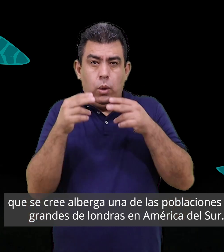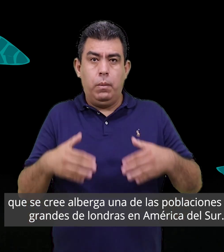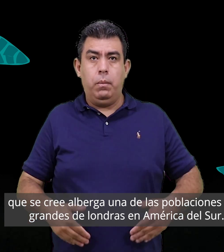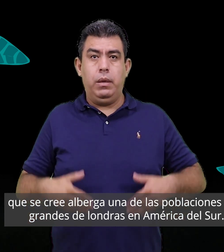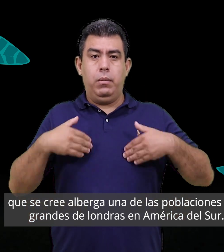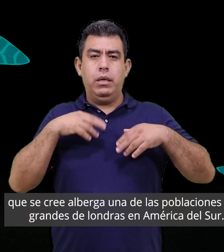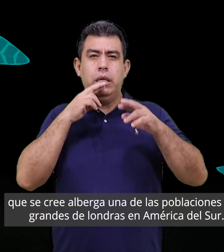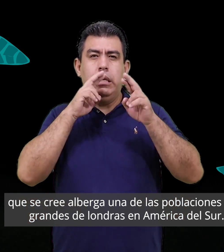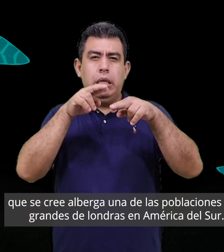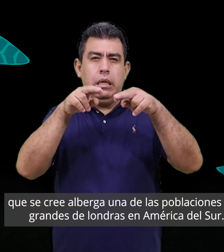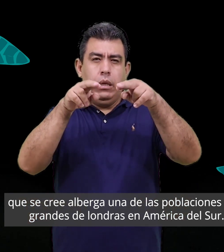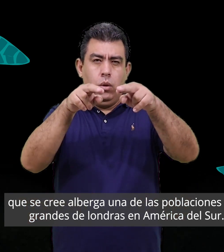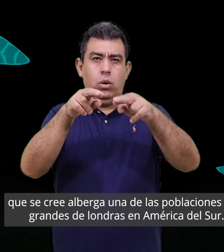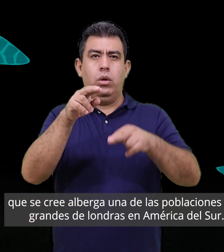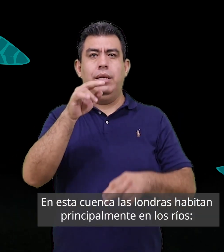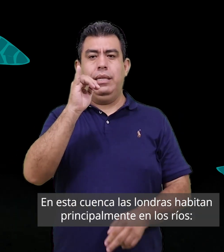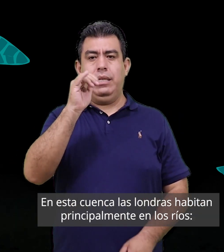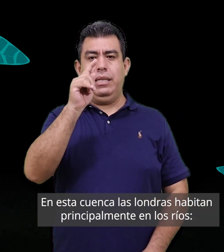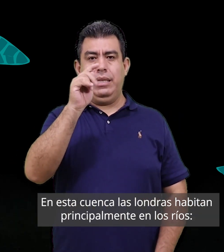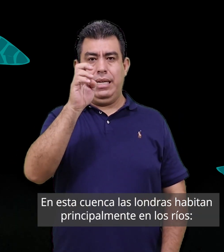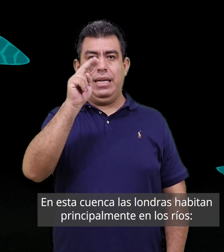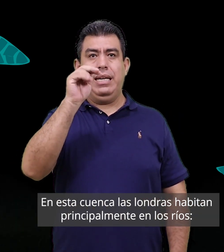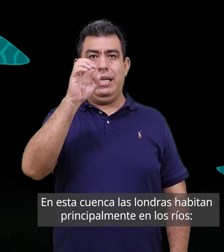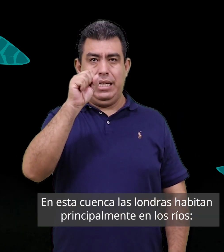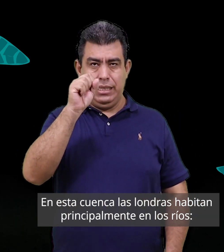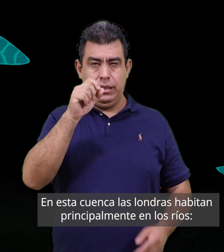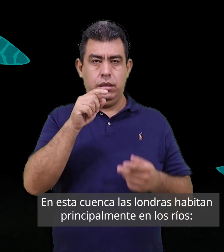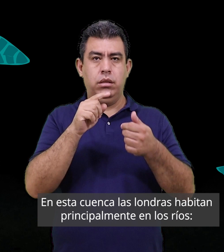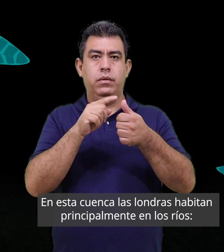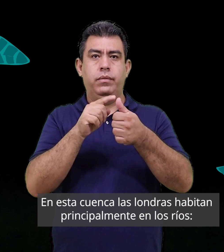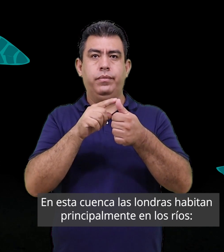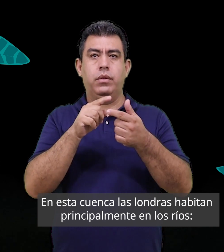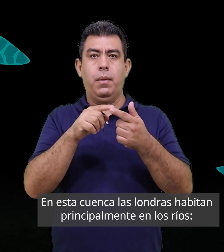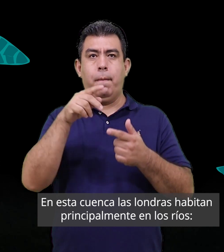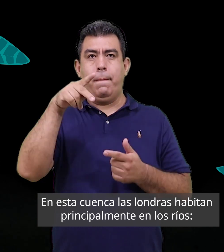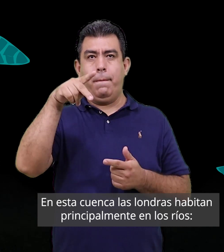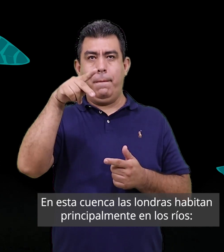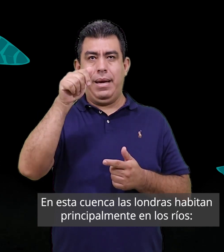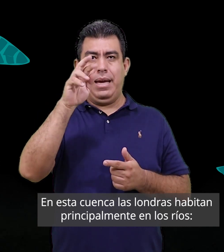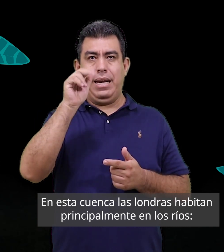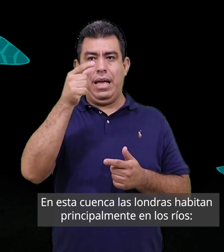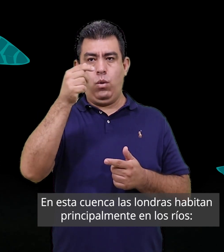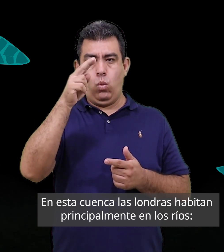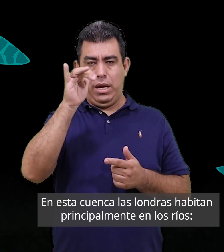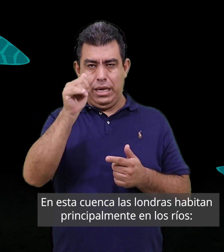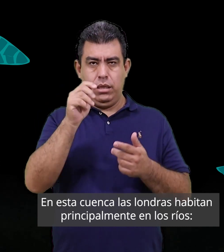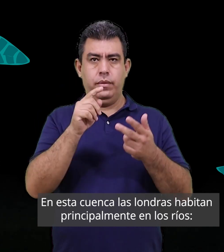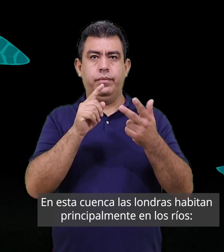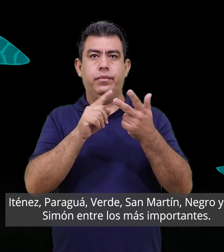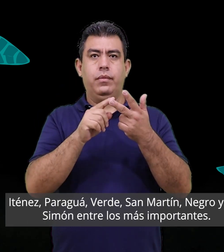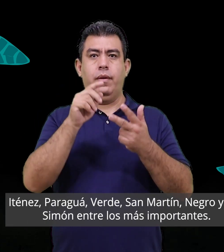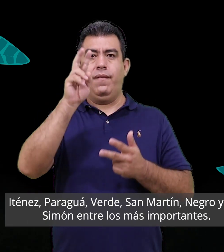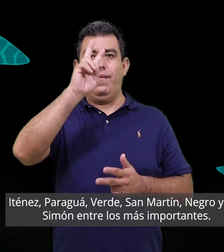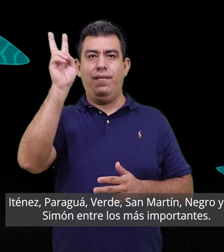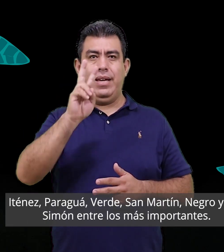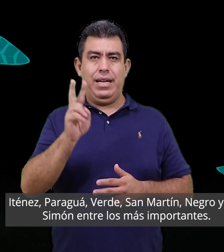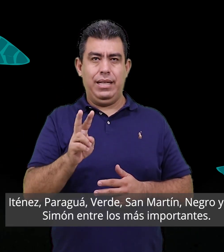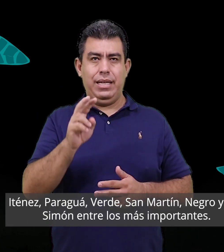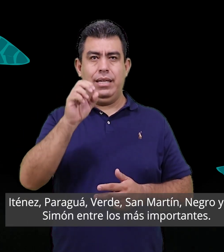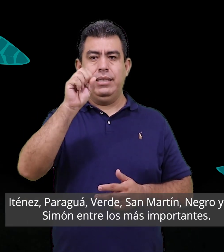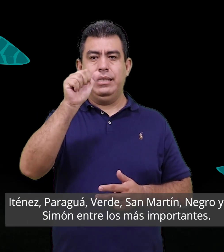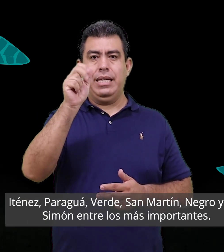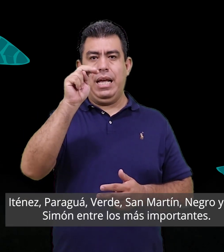más grandes de Londras en América del Sur. En esta cuenca, las Londras habitan principalmente los ríos Itenes,